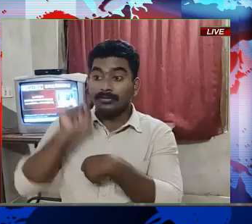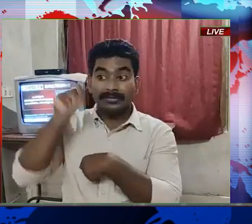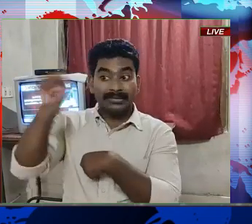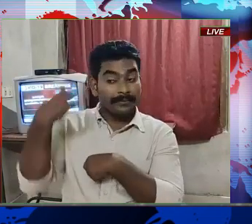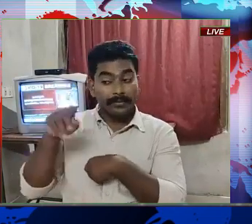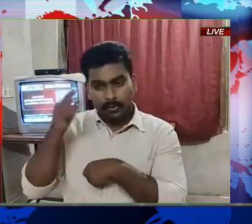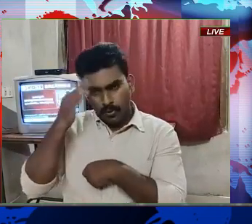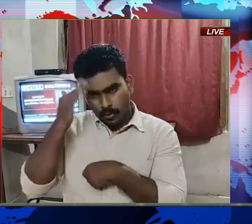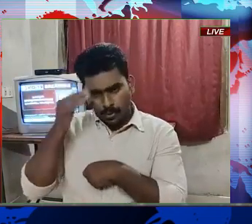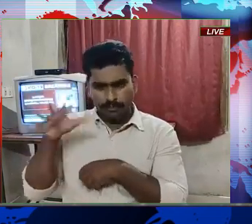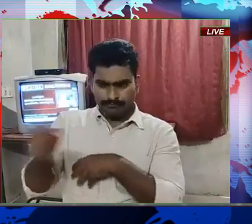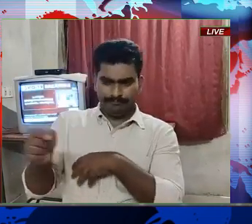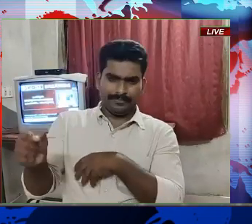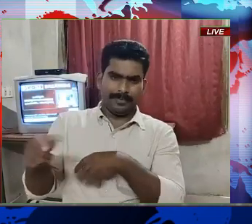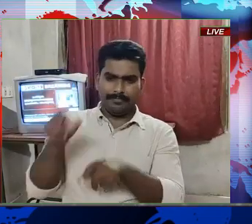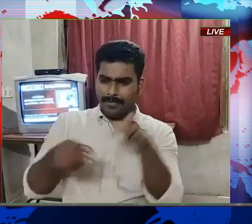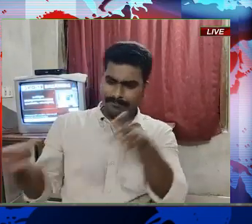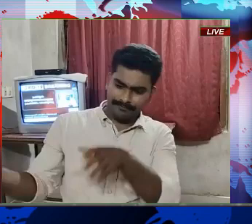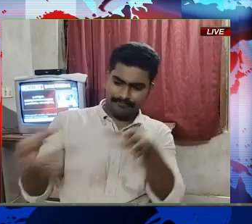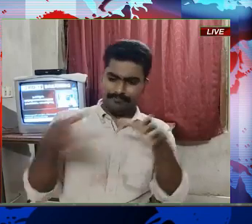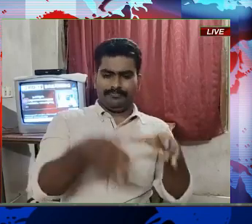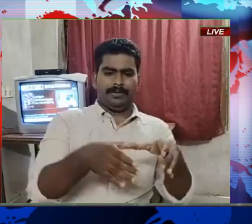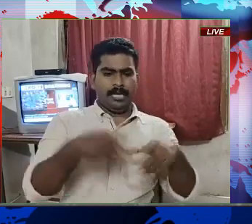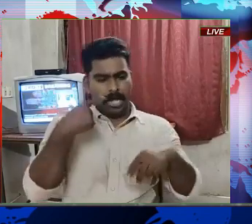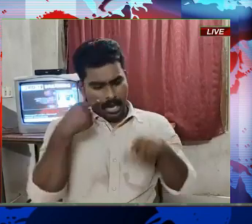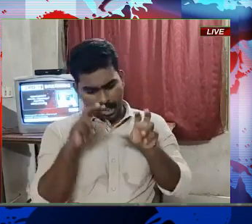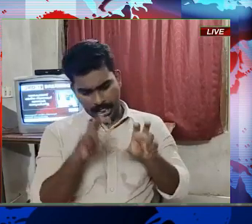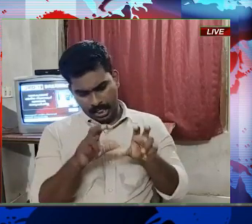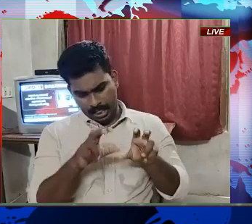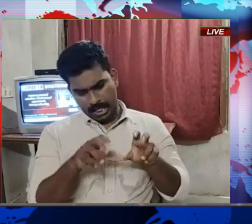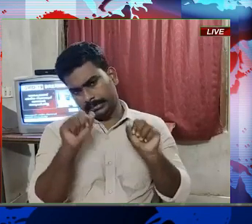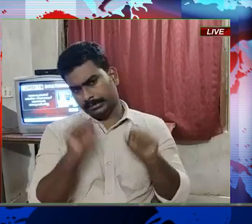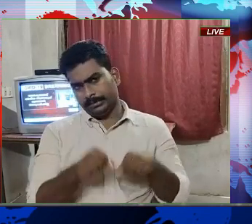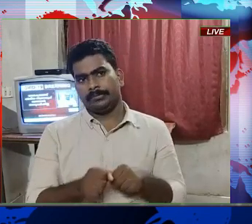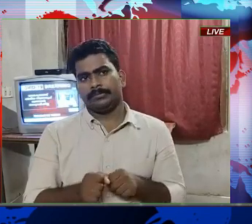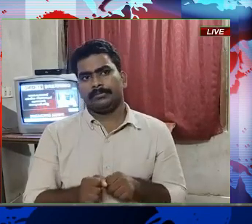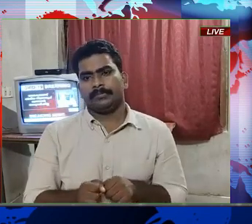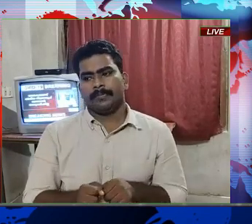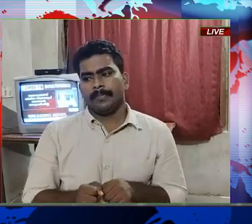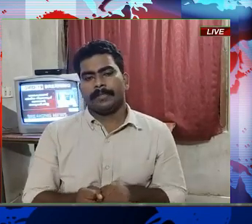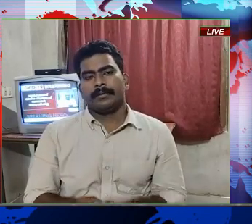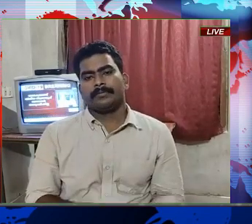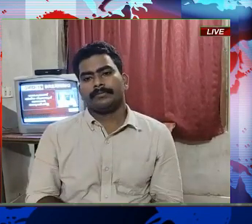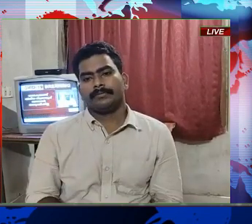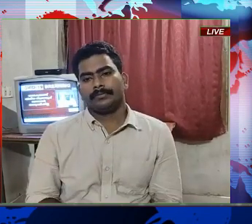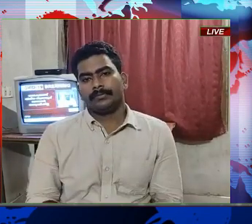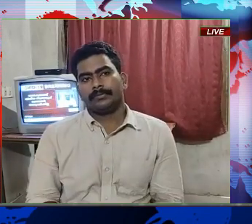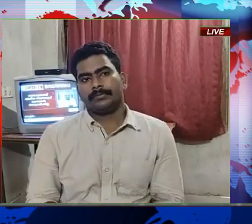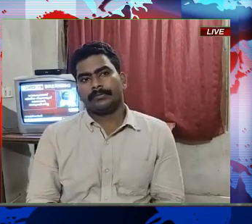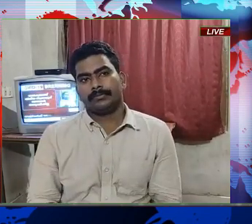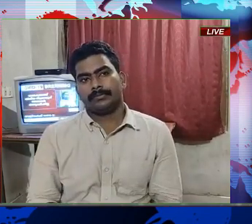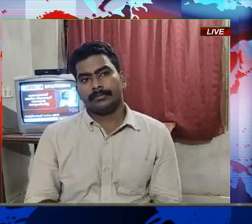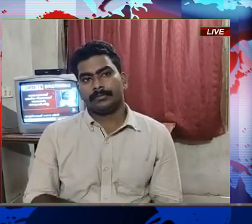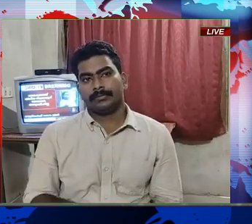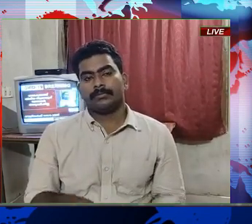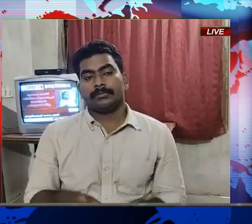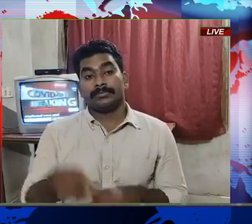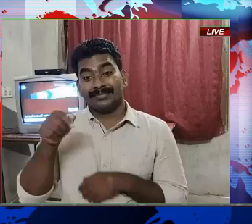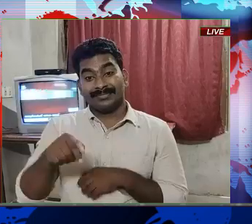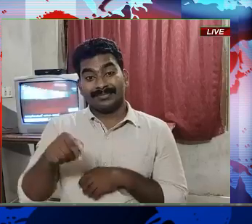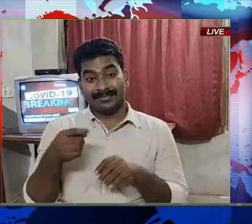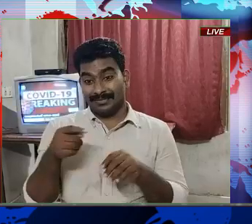ആളുകളെ ഒഴിവാക്കണം അല്ലെങ്കിൽ മറ്റു നിബന്ധനകൾ ഒക്കെ തന്നെ ഇന്ന് പ്രതിപക്ഷ നേതാവ് മുന്നോട്ട് വെച്ചിട്ടുണ്ട്. അത് CM ശ്രദ്ധയിൽപ്പെട്ടോ? എന്താണ് പ്രതികരണം? അത്